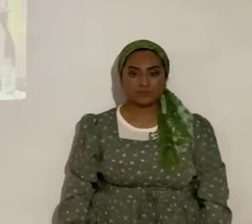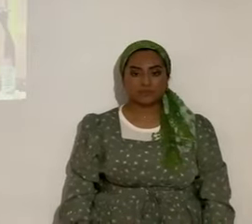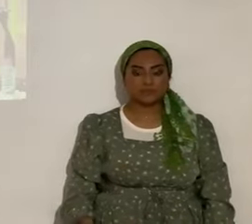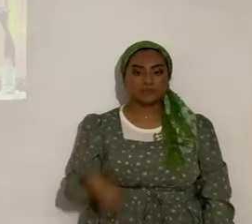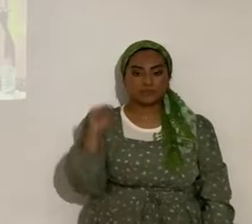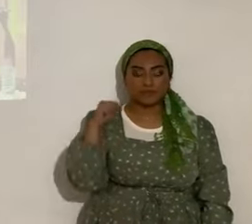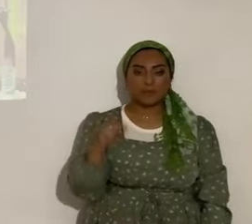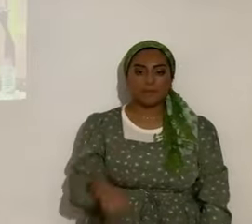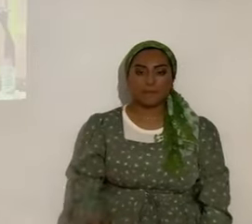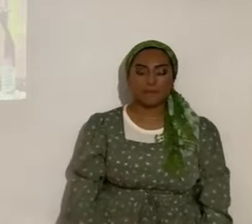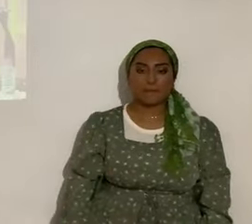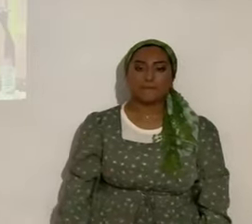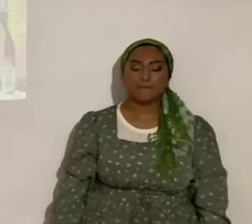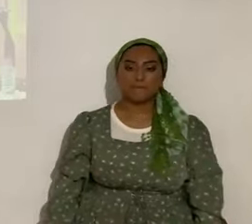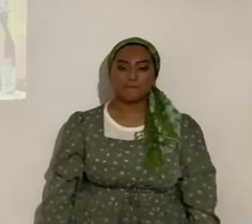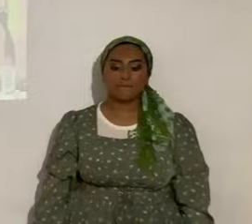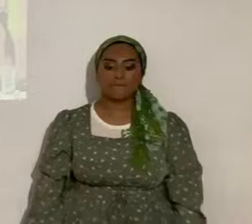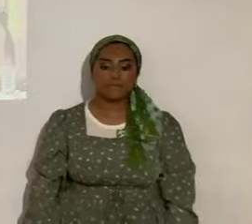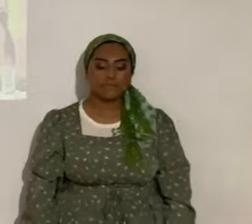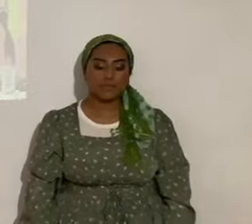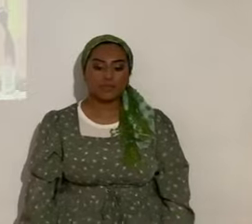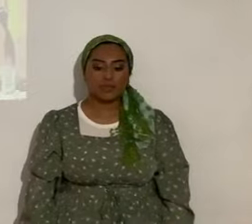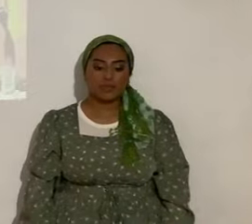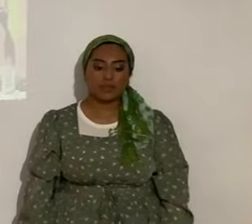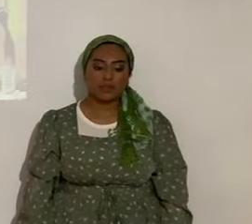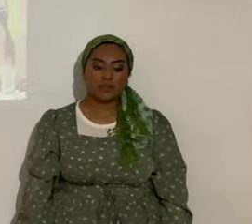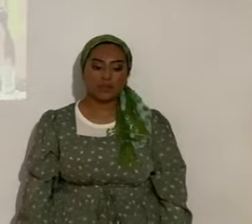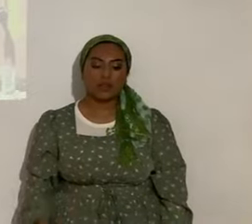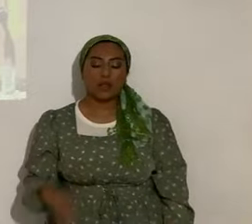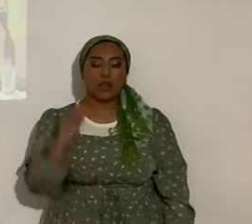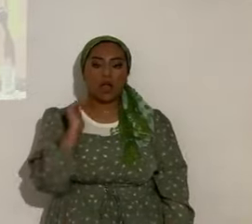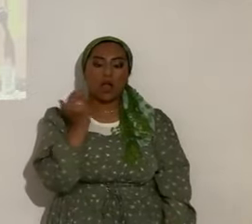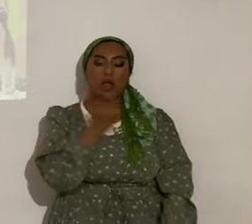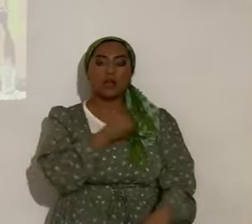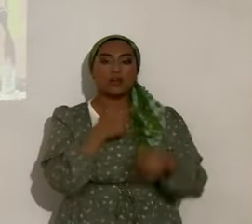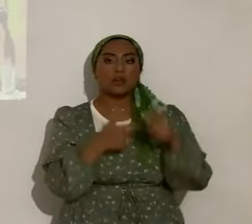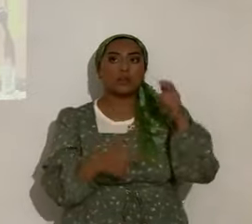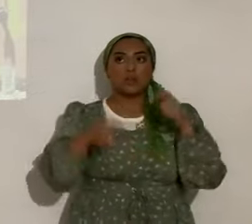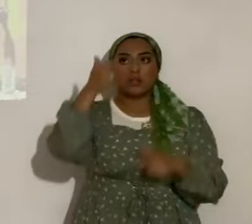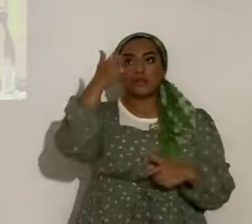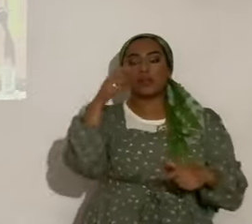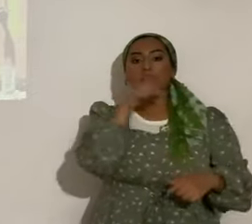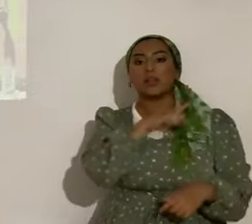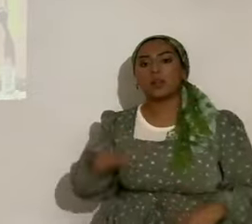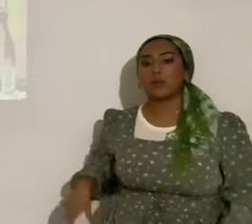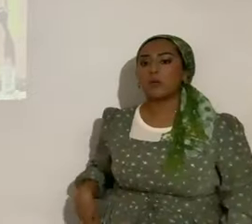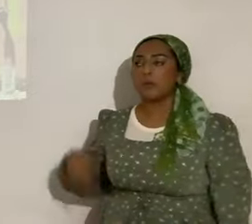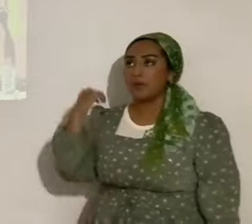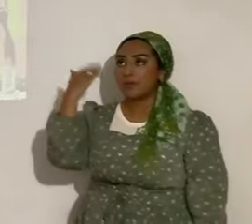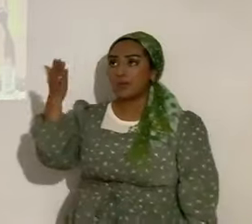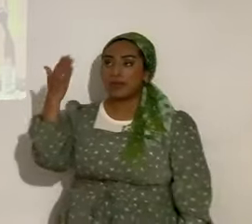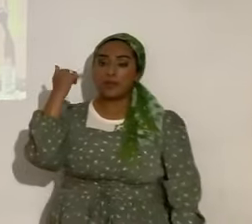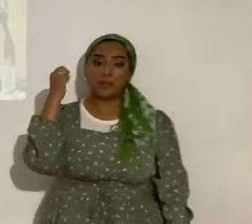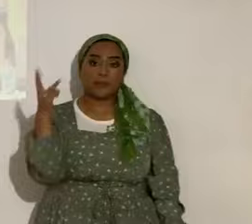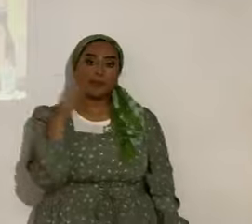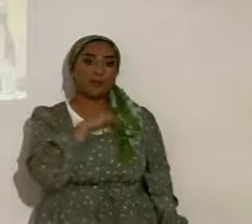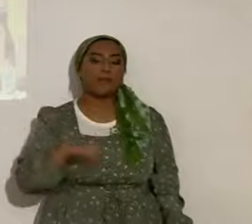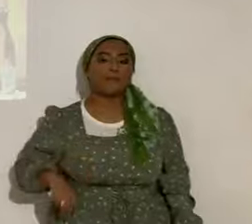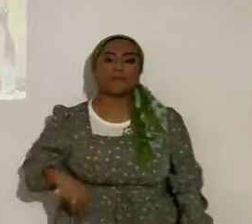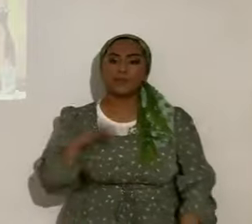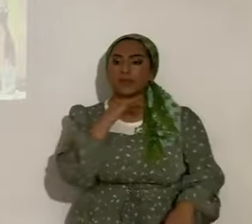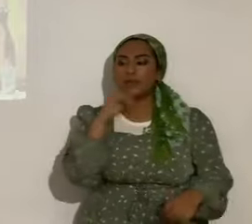¿Sí? Ahora, en el caso de nuestro gran Adón, nuestro gran Señor Yahshua Mashiach, es